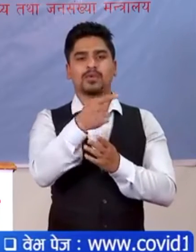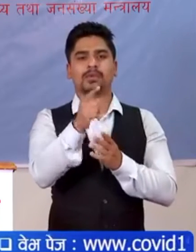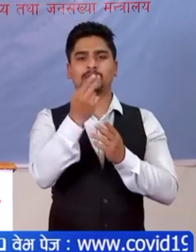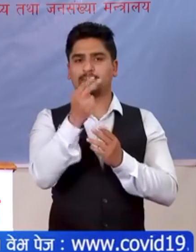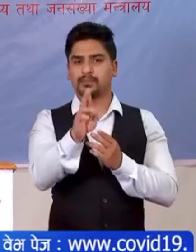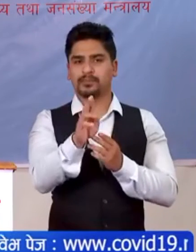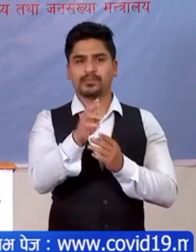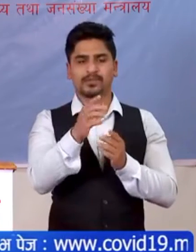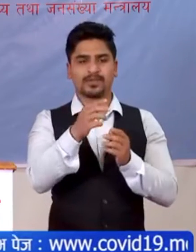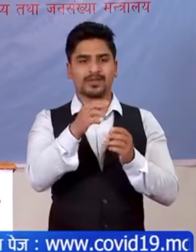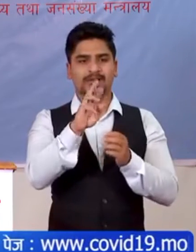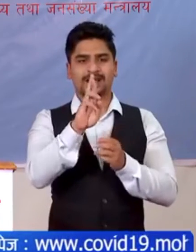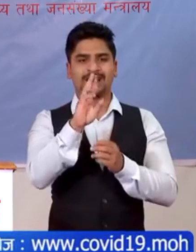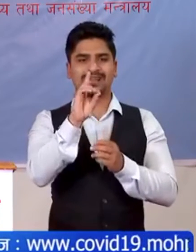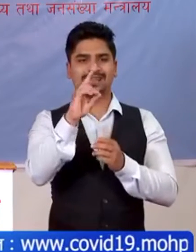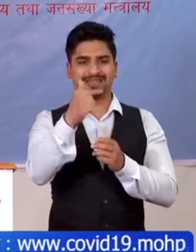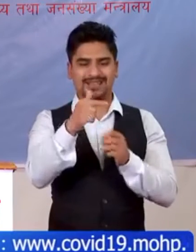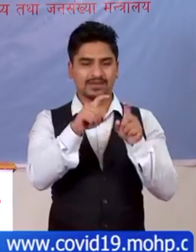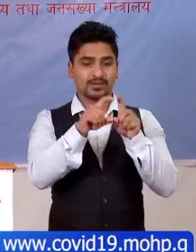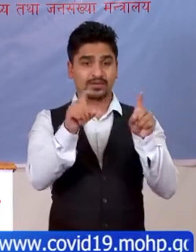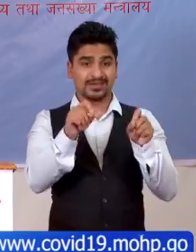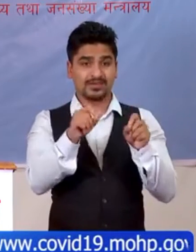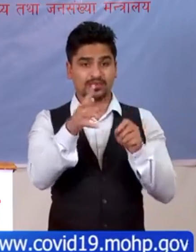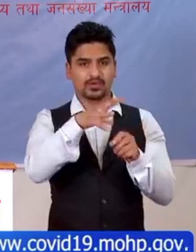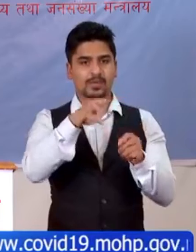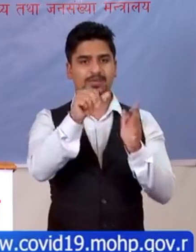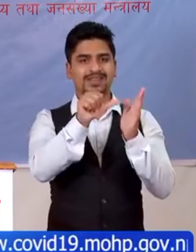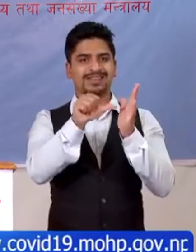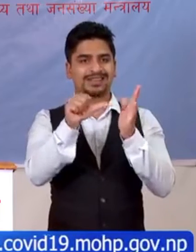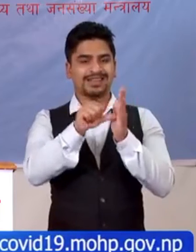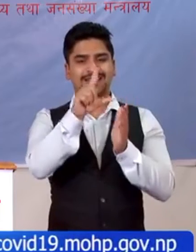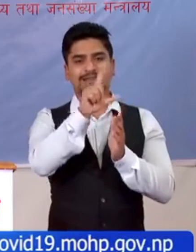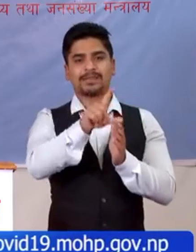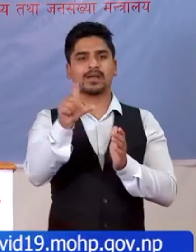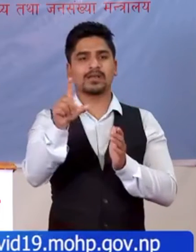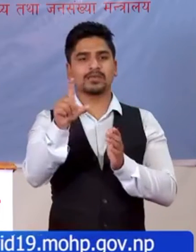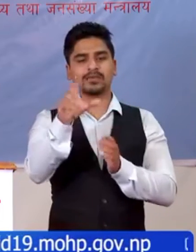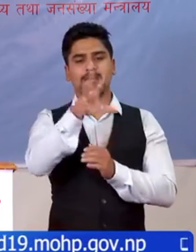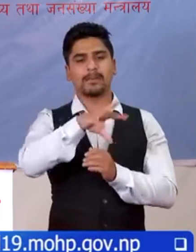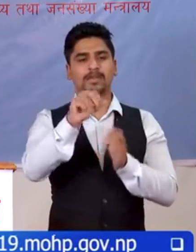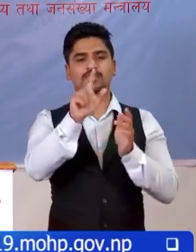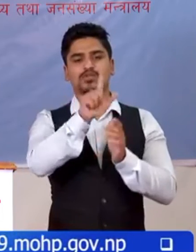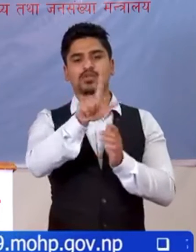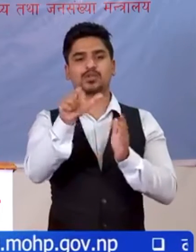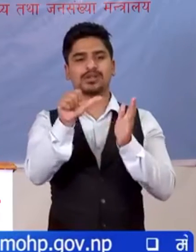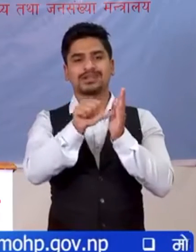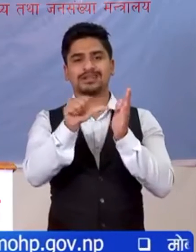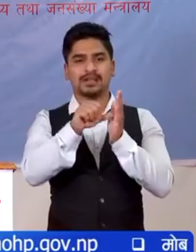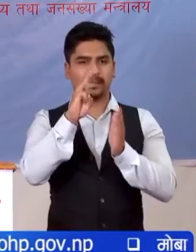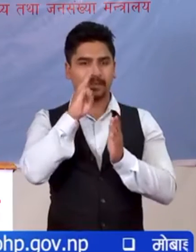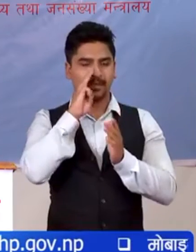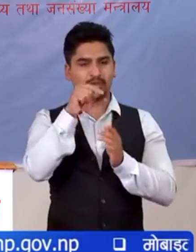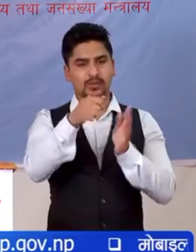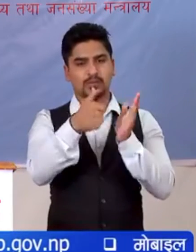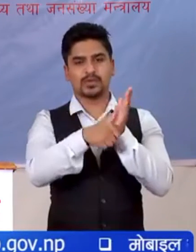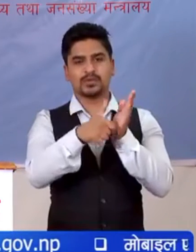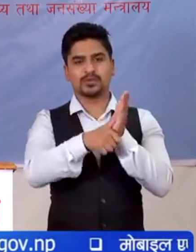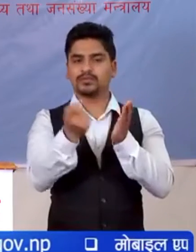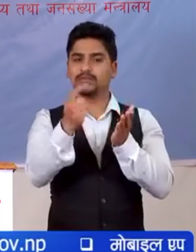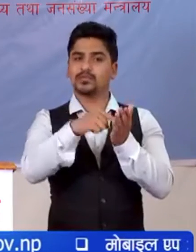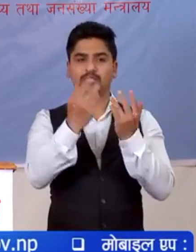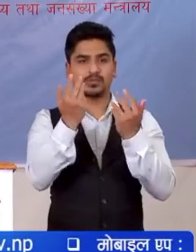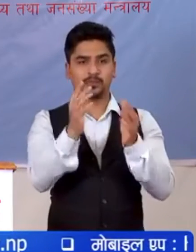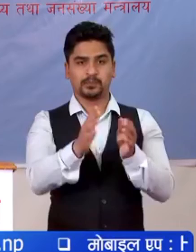यो ऱ्यापिड डायग्नोस्टिक किटको सबै जिल्लामा, नेपालका सबै 77 वटै जिल्लामा यो परीक्षण